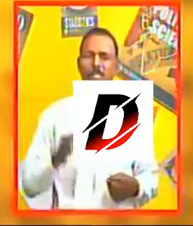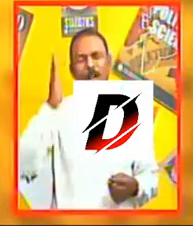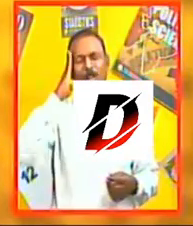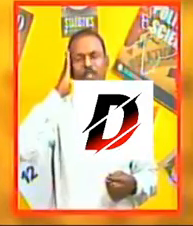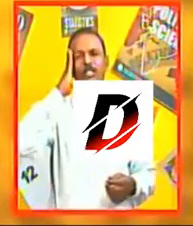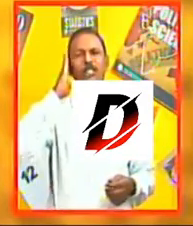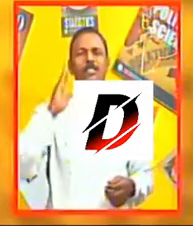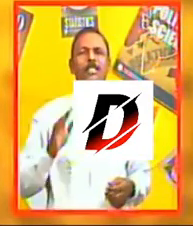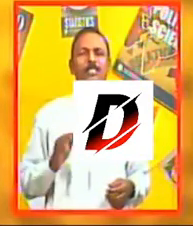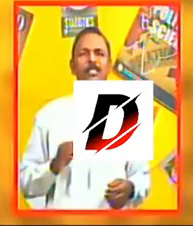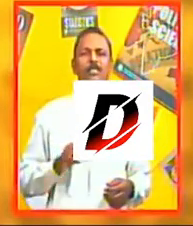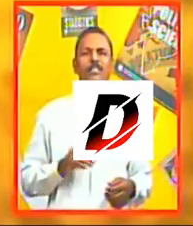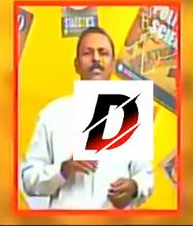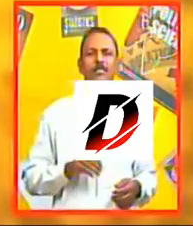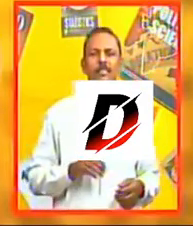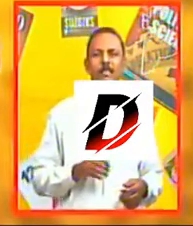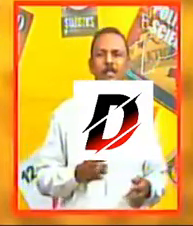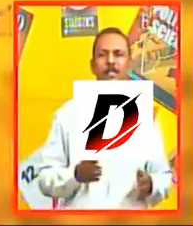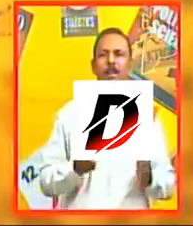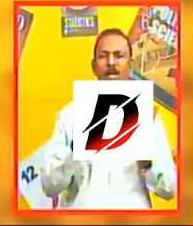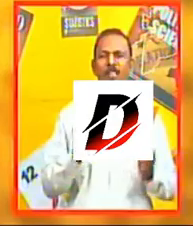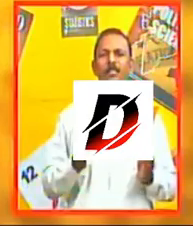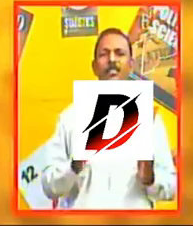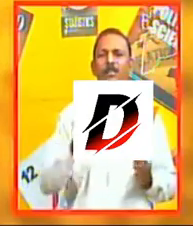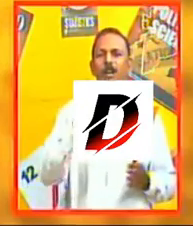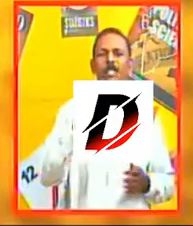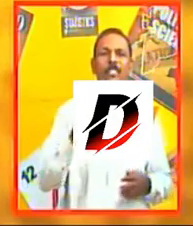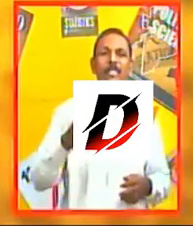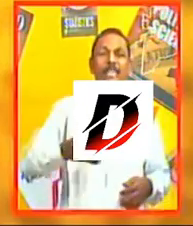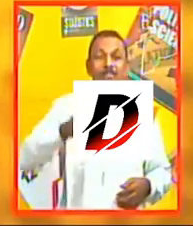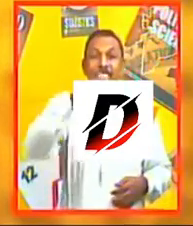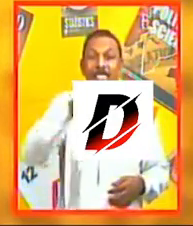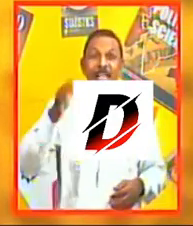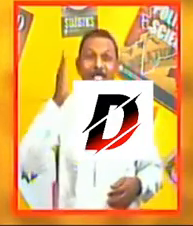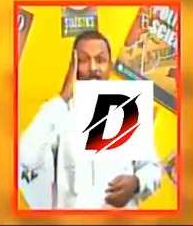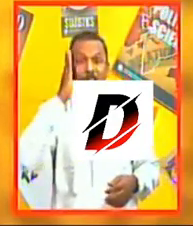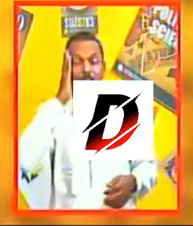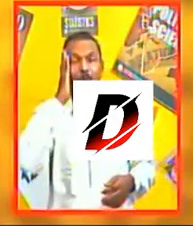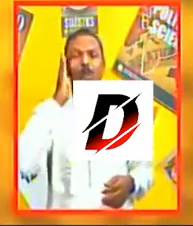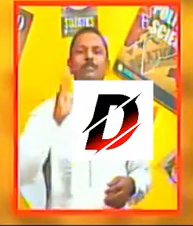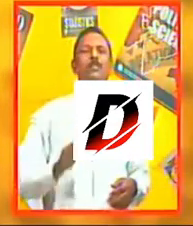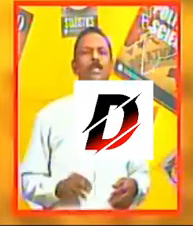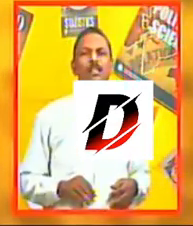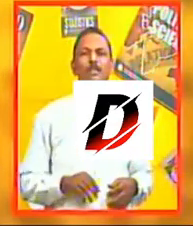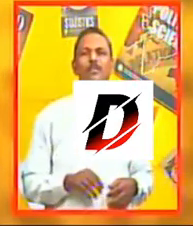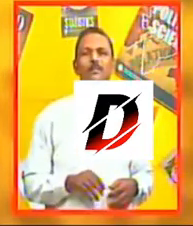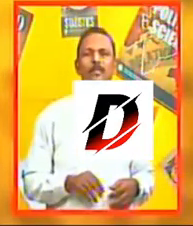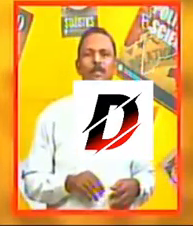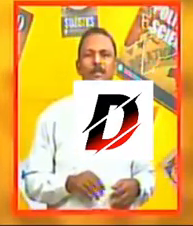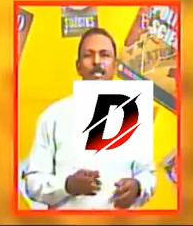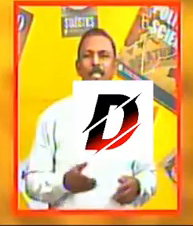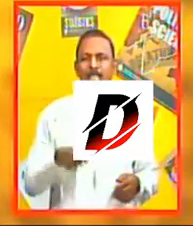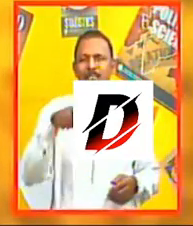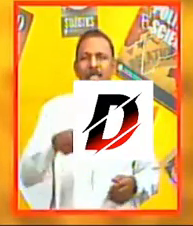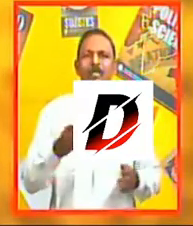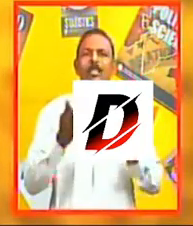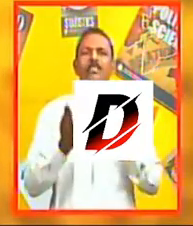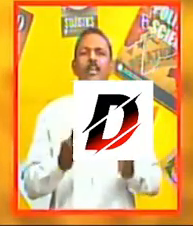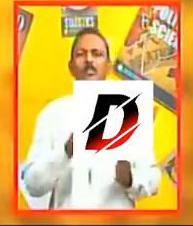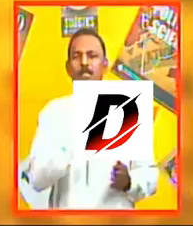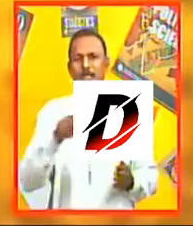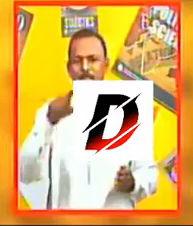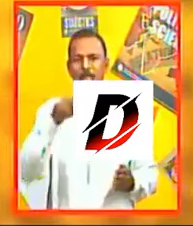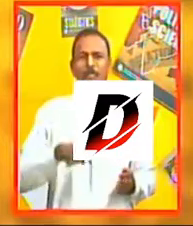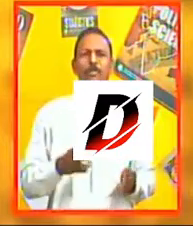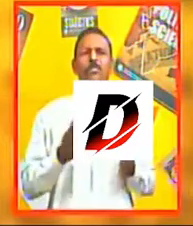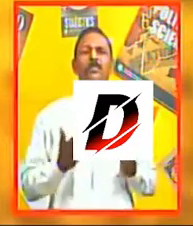ரொம்ப எளிமையாகவும் யாகம் வச்சுக்கலாம். 4 திசைகள் என்ன அப்படின்றதையும் நம்மளால மேப்பில் குறிக்க முடியும். இந்த திசைகளை